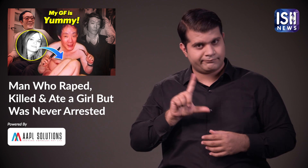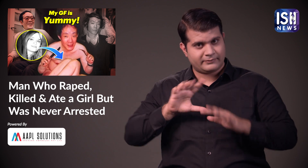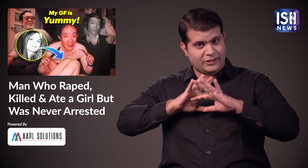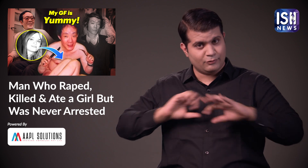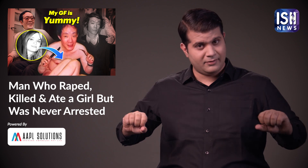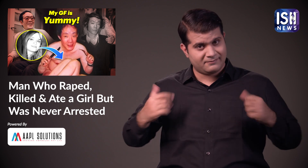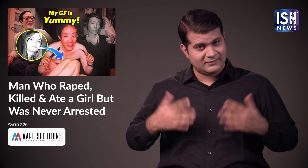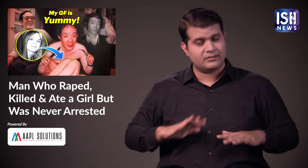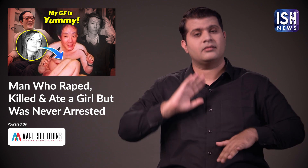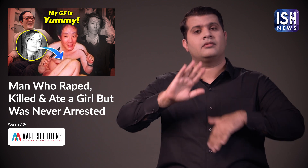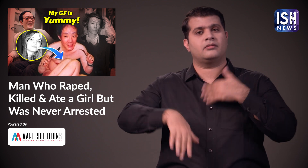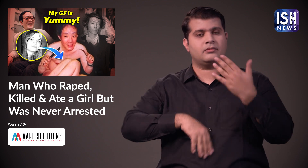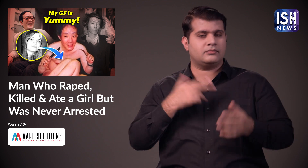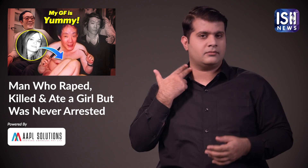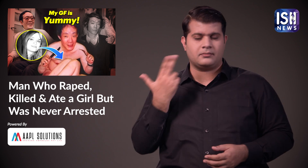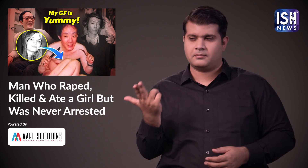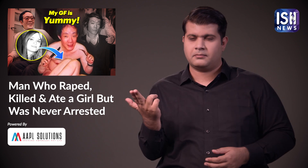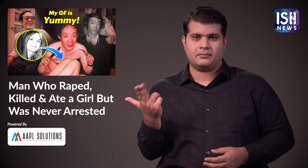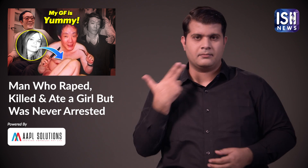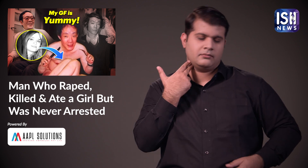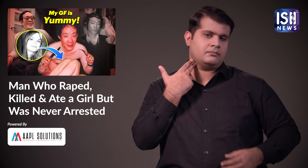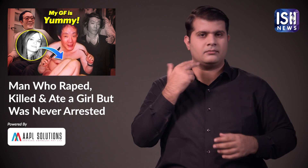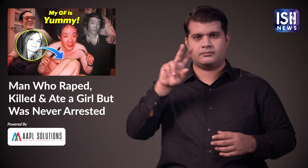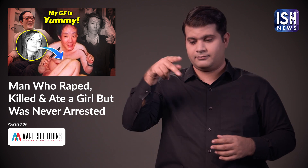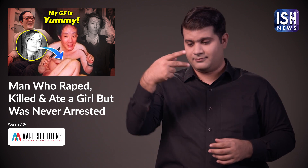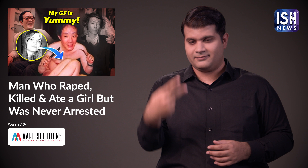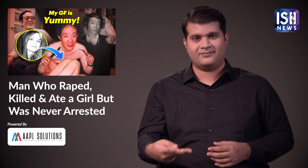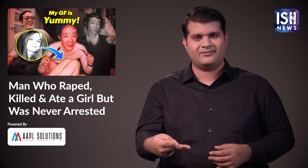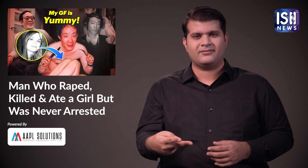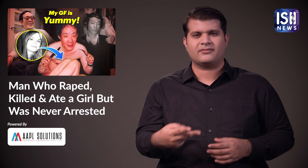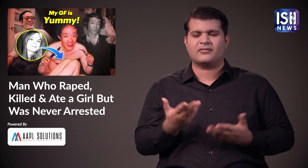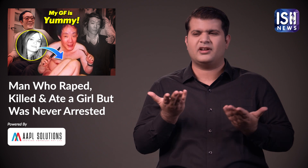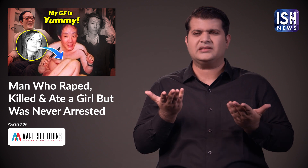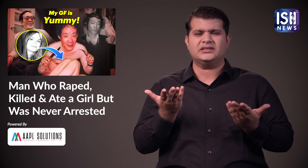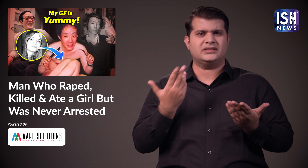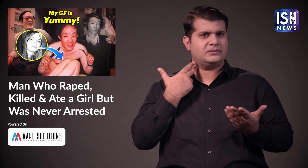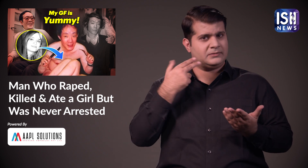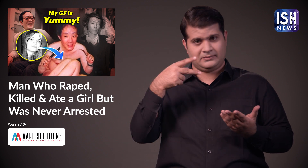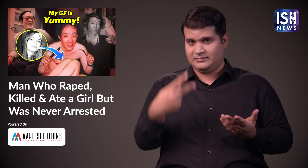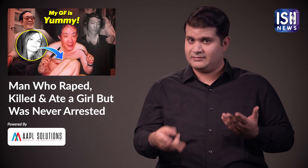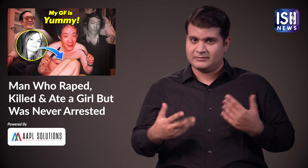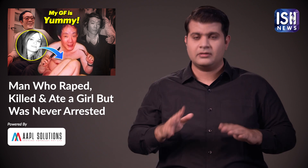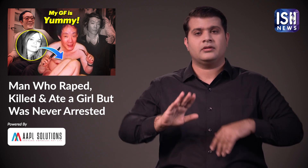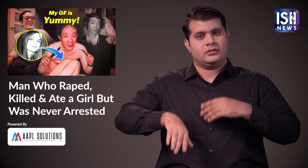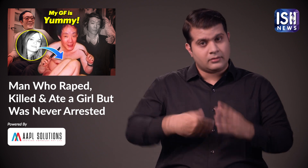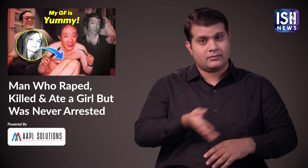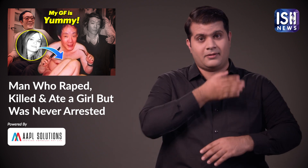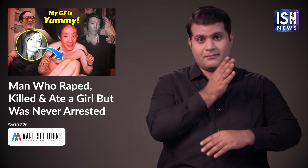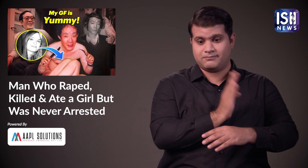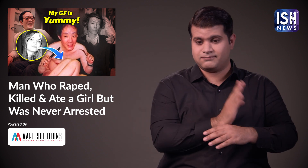सगावा ने अपने घर पर उसके साथ बलात्कार किया और उसके गले में गोली मारकर हत्या कर दी। हे भगवान! इसके बाद उसने रेनी